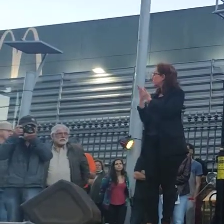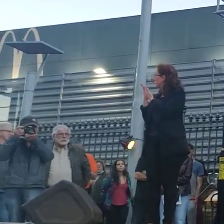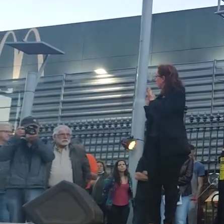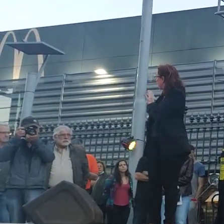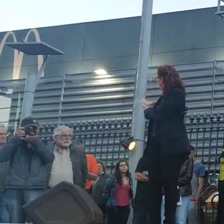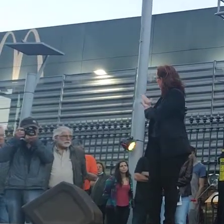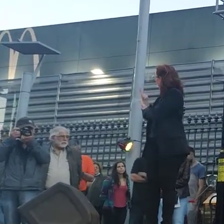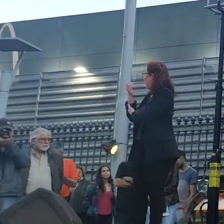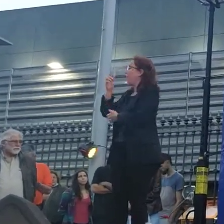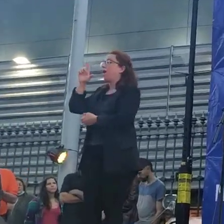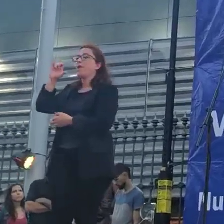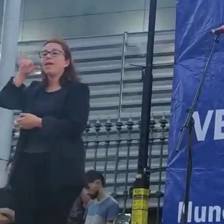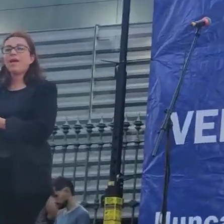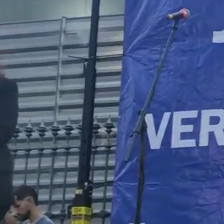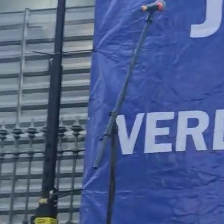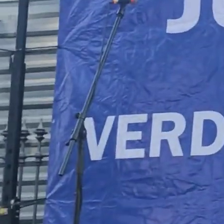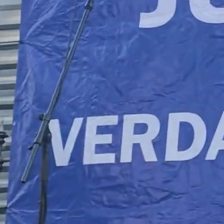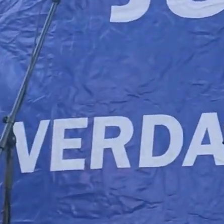Alejandra